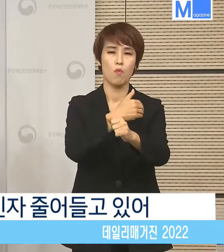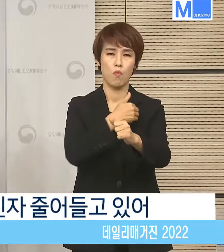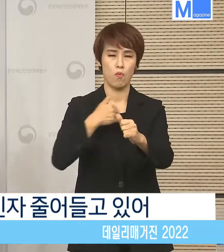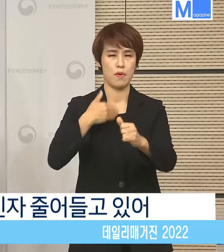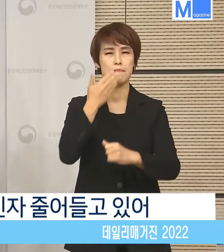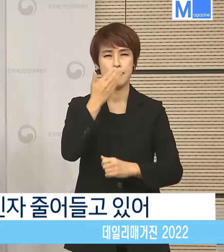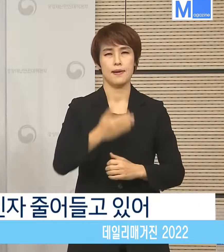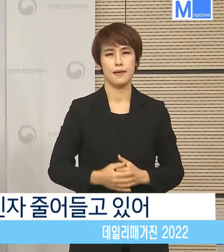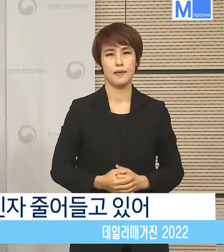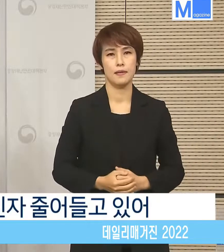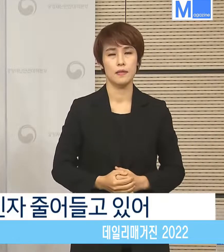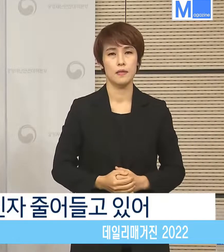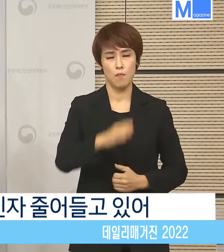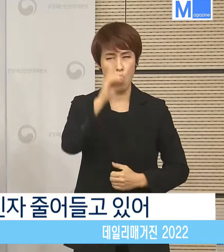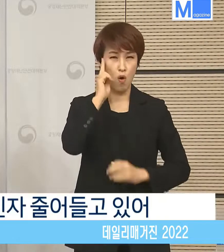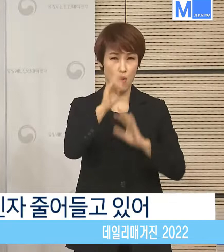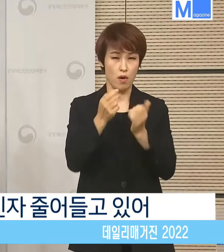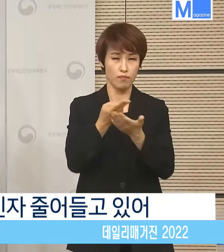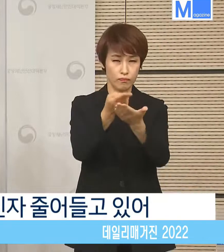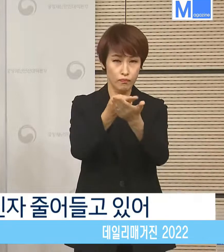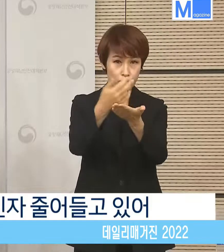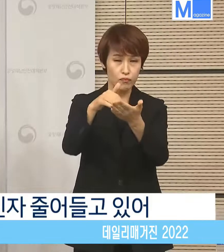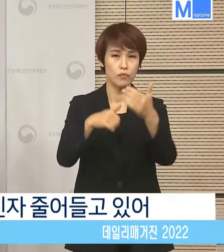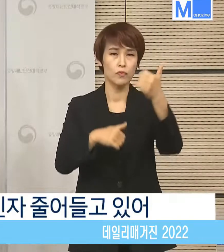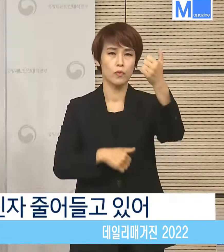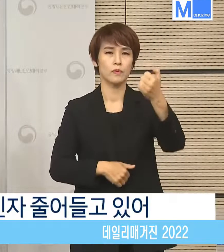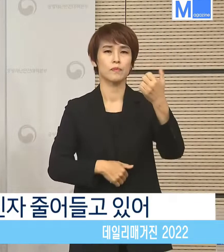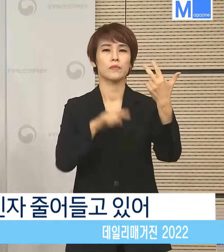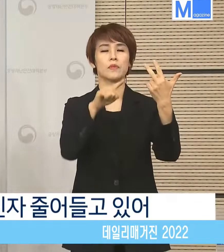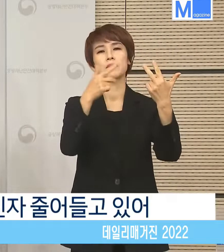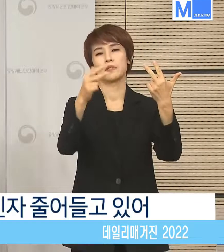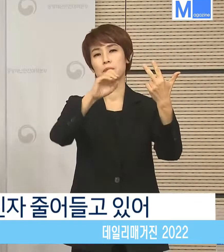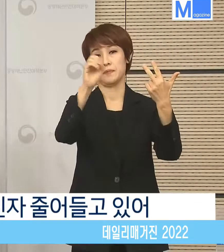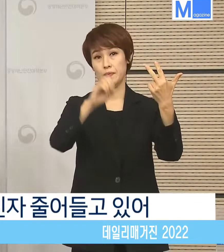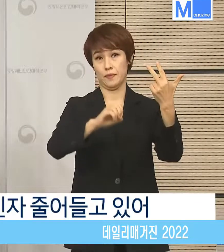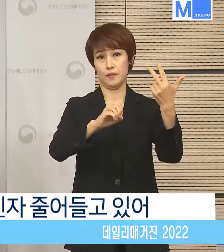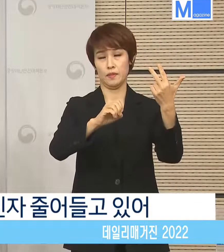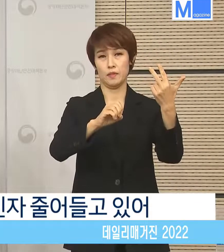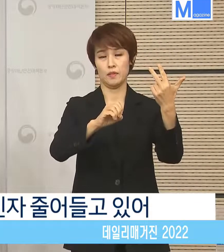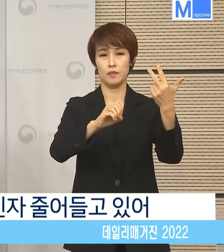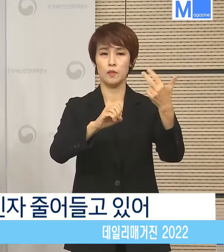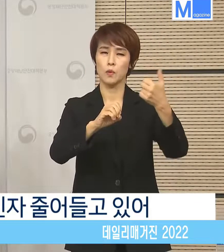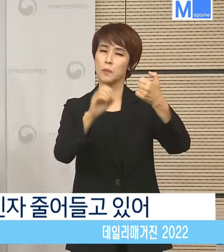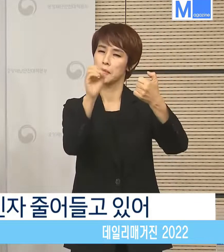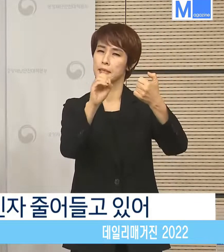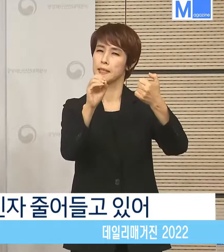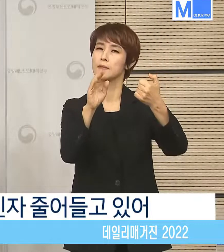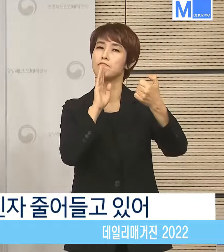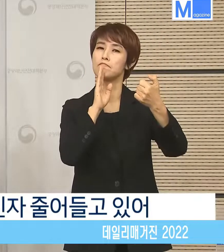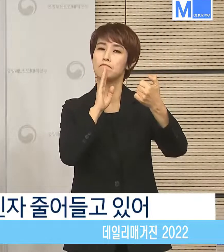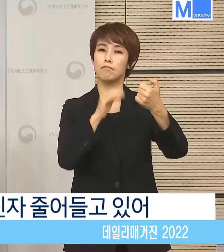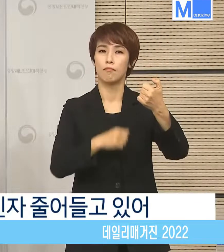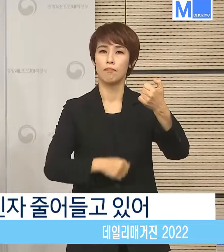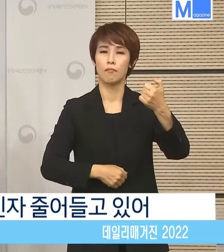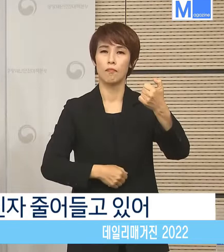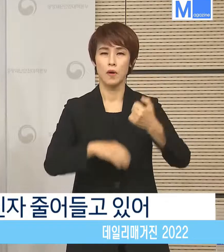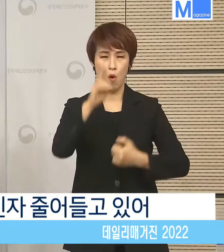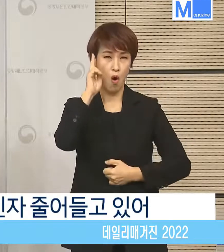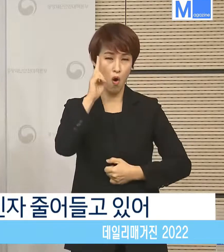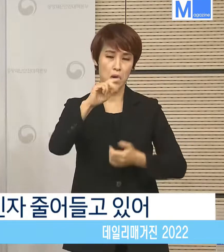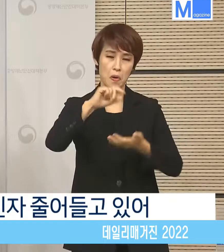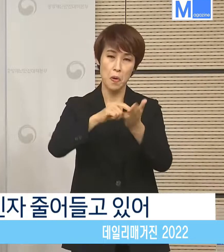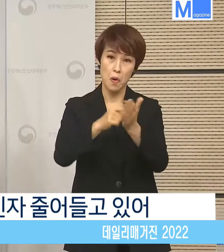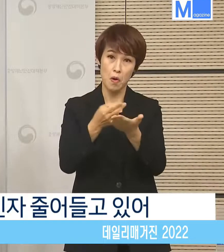있습니다. 중환자병상 가동률은 57.7%로 50%대로 낮아졌고